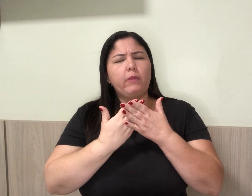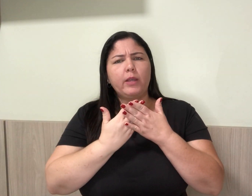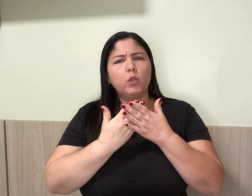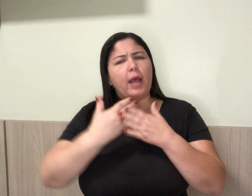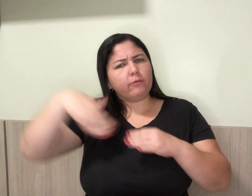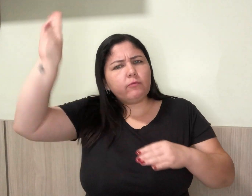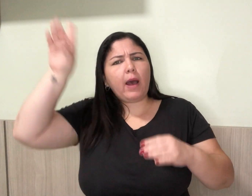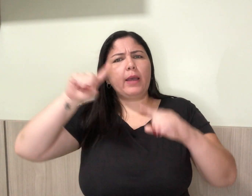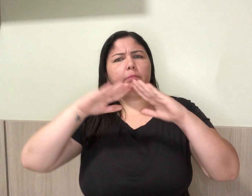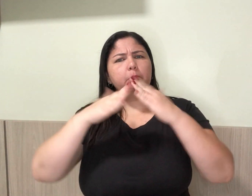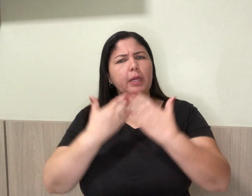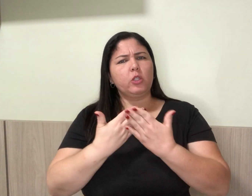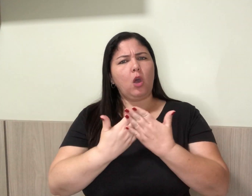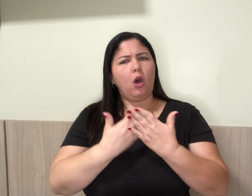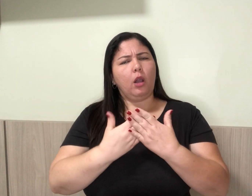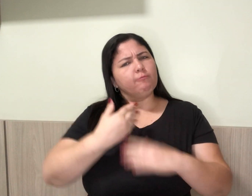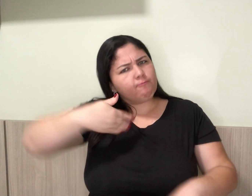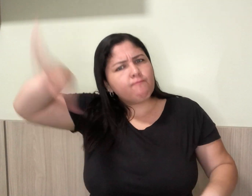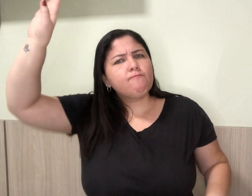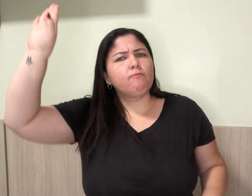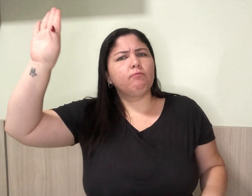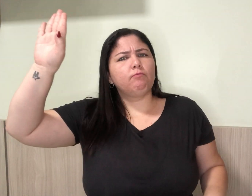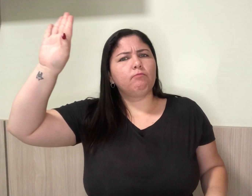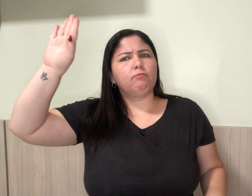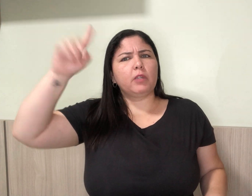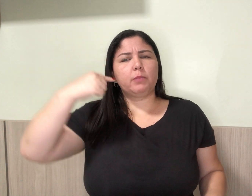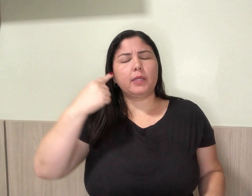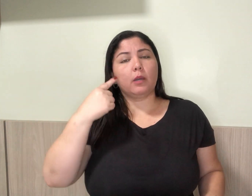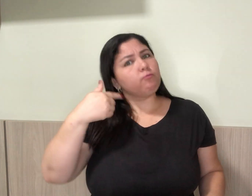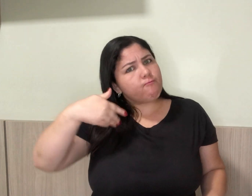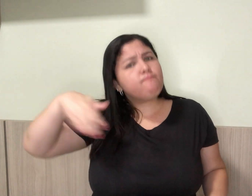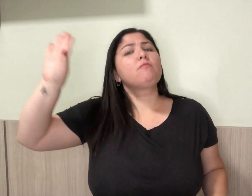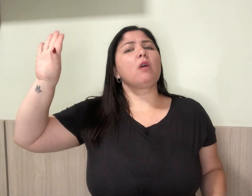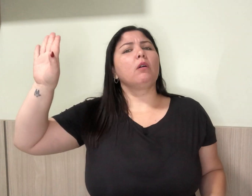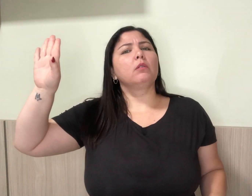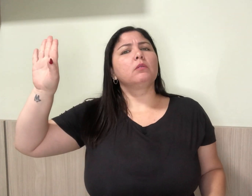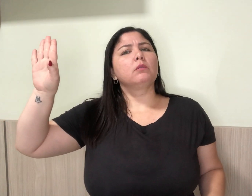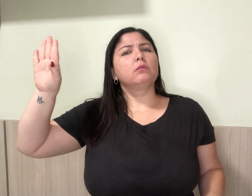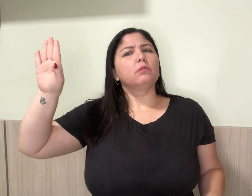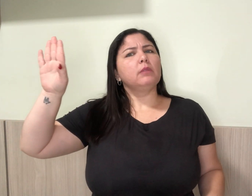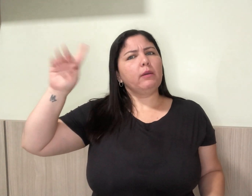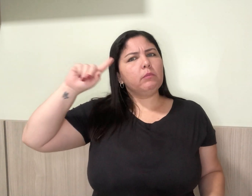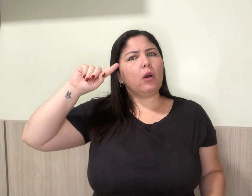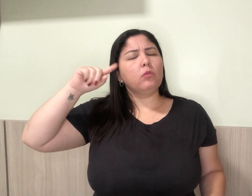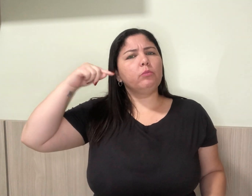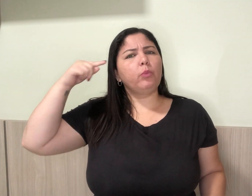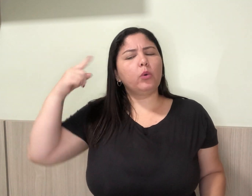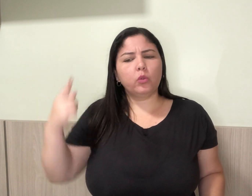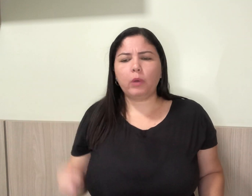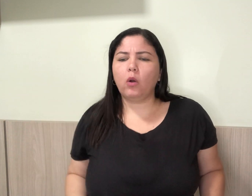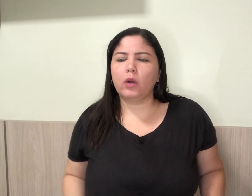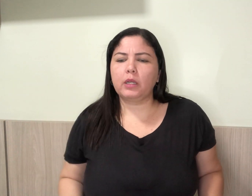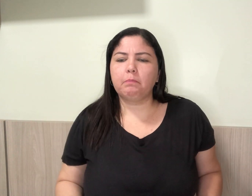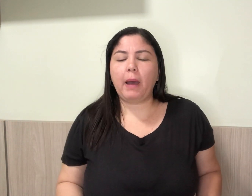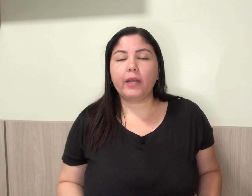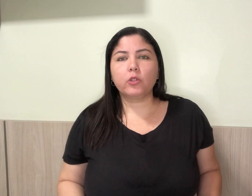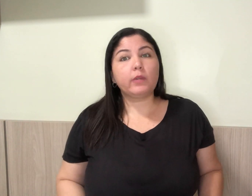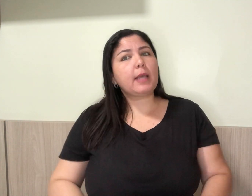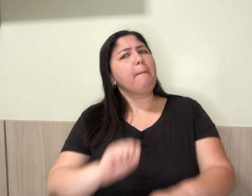Vai estudar. Vai pra escola. A expressão. Né? Impondo uma ordem. Para de conversar.